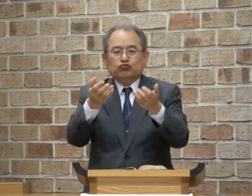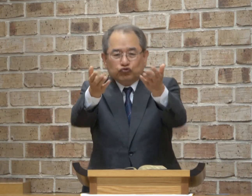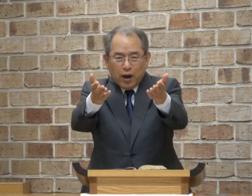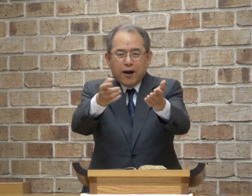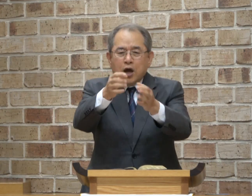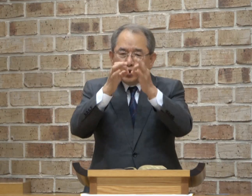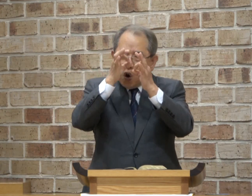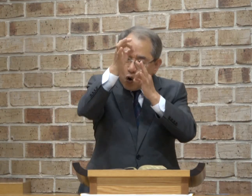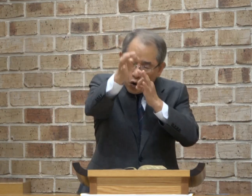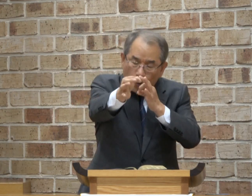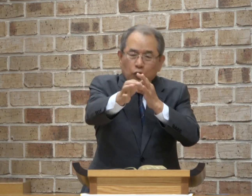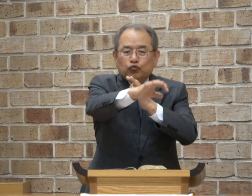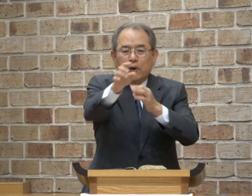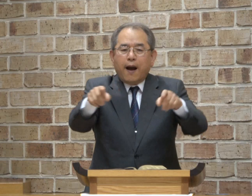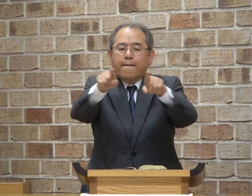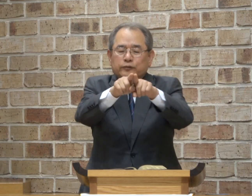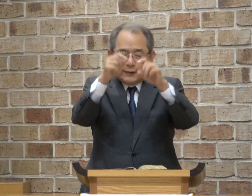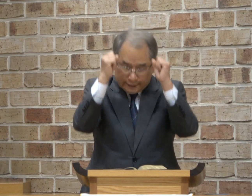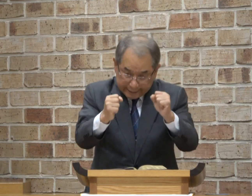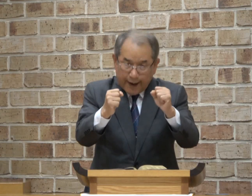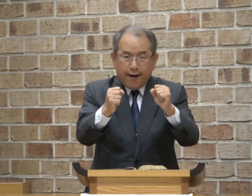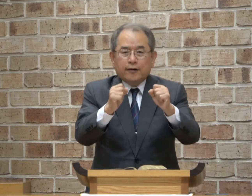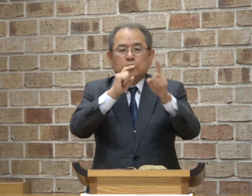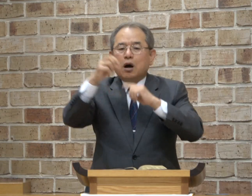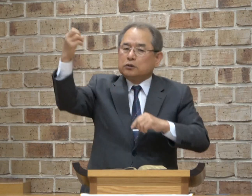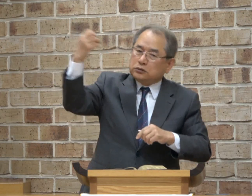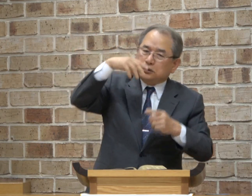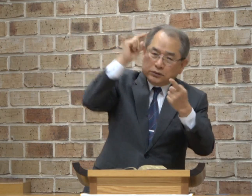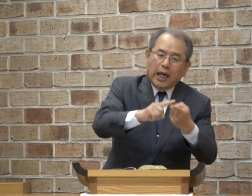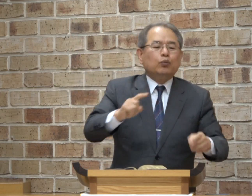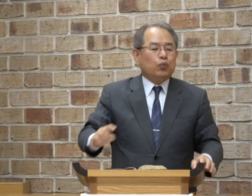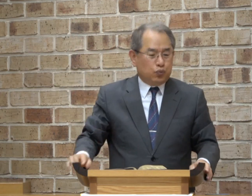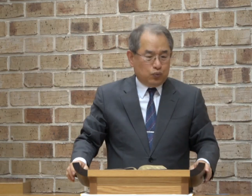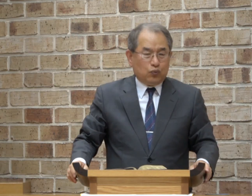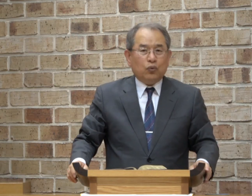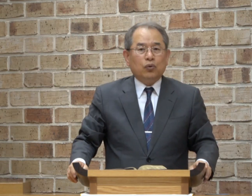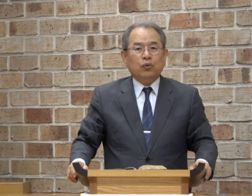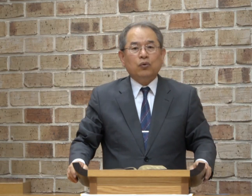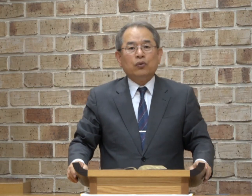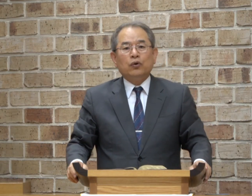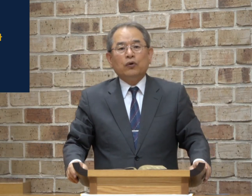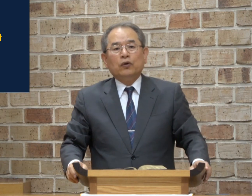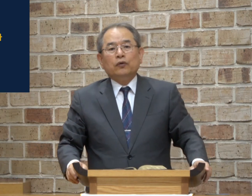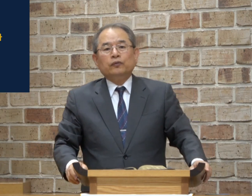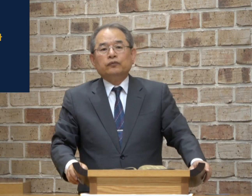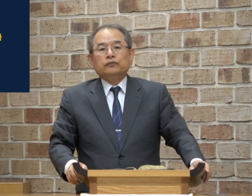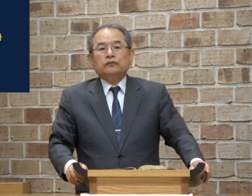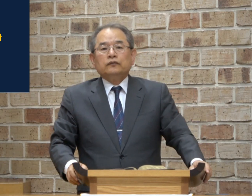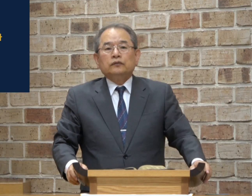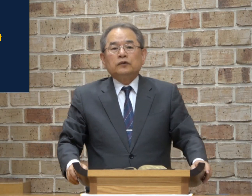예수님이 하늘나라 가셨으면 보혜사 성령님께서 영원히 우리와 함께 계신다 라고 말씀해 주신 그대로 우리와 함께 계십니다.